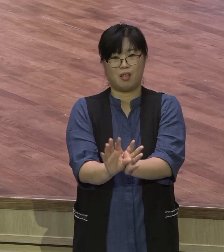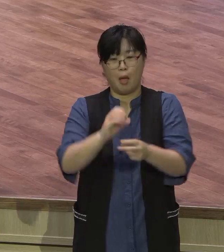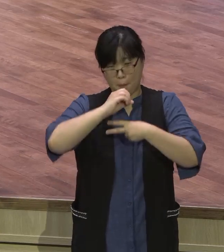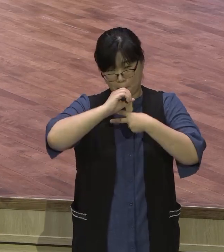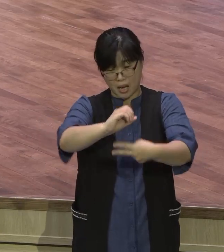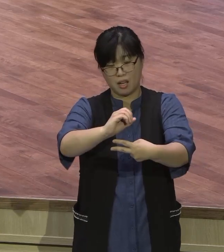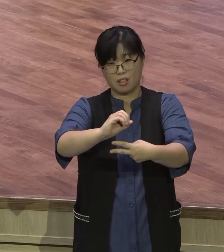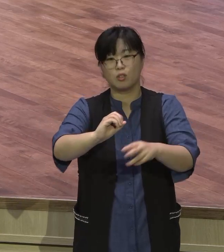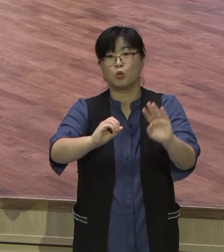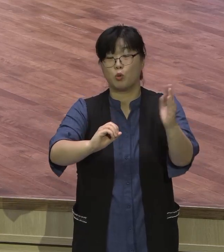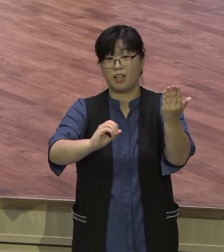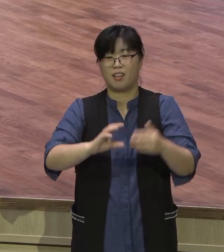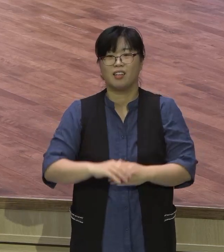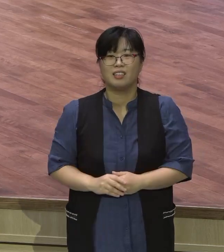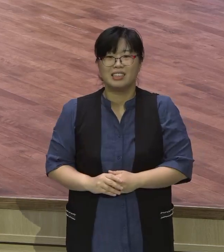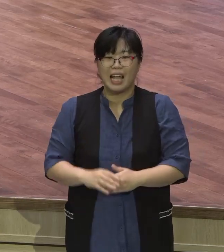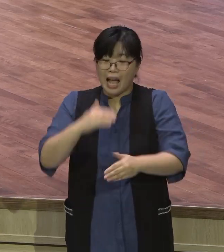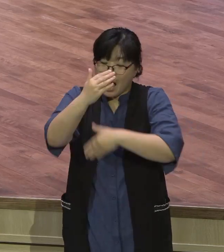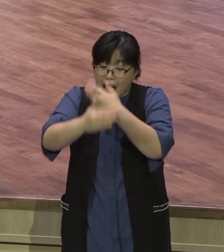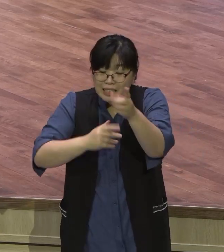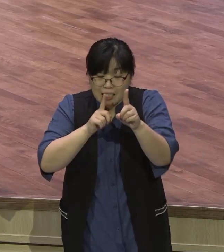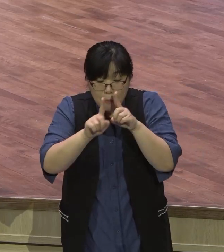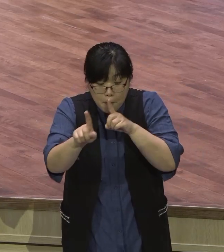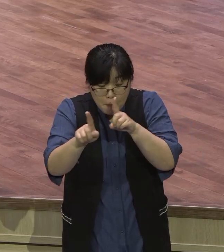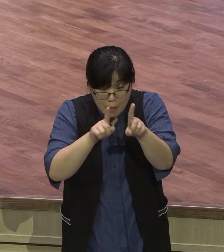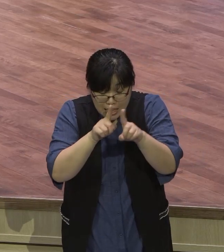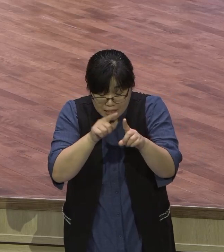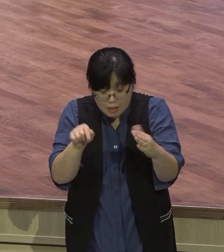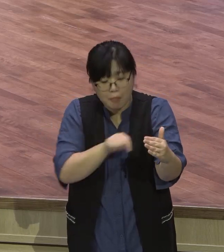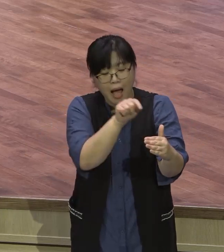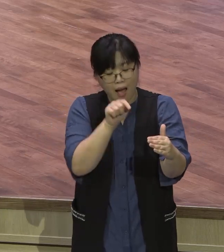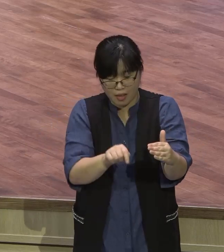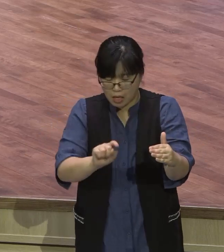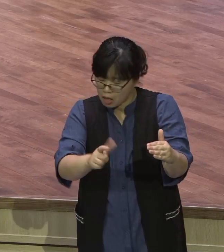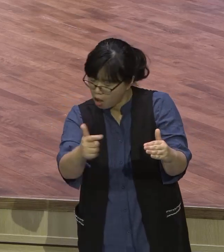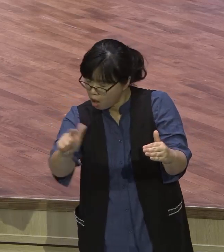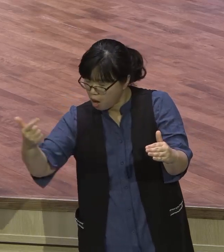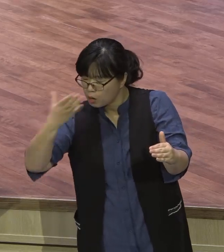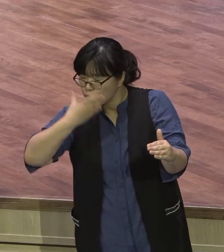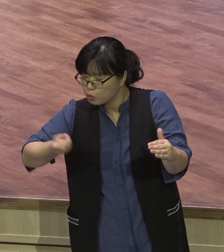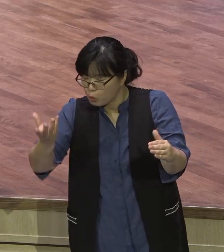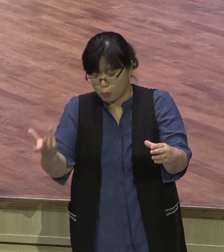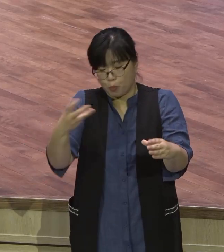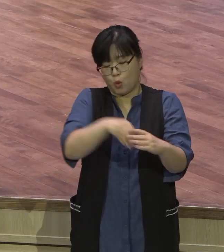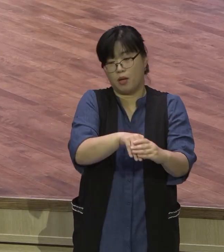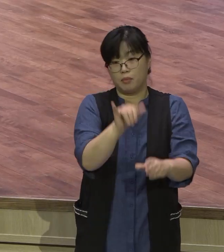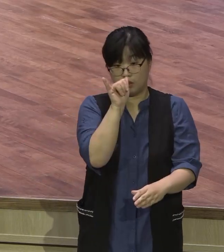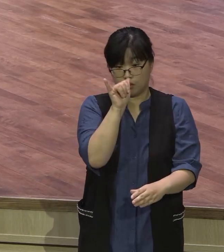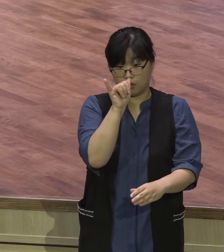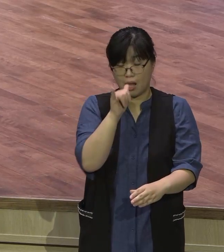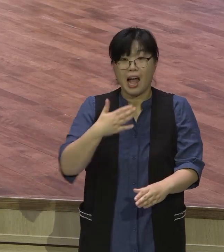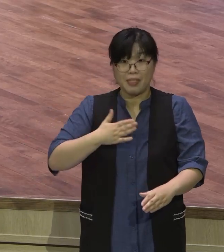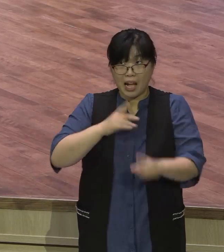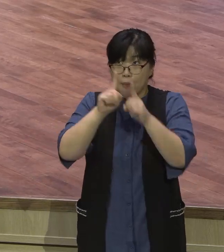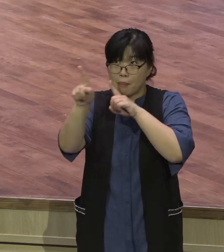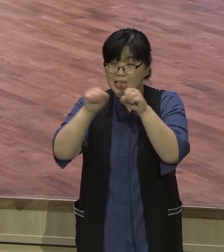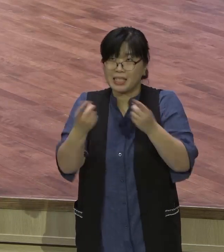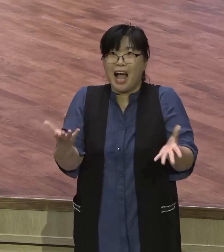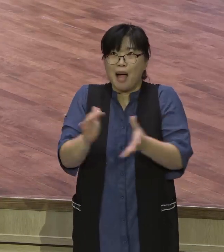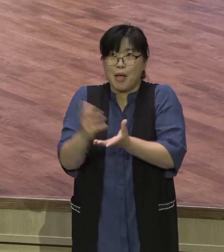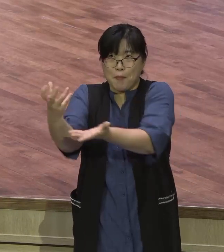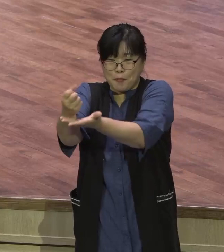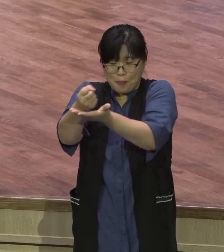말씀 안에 모든 축복이 다 담겨져 있어요 말씀이 없으면 축복 다 놓죠 구원받아 놓고